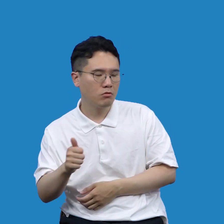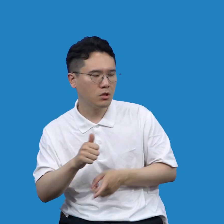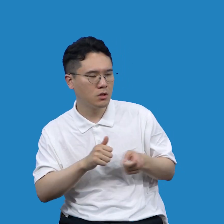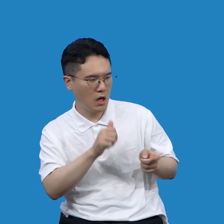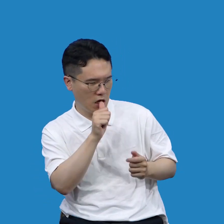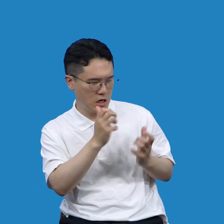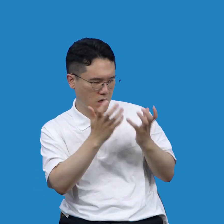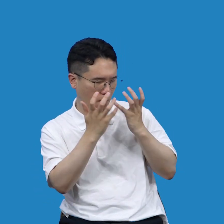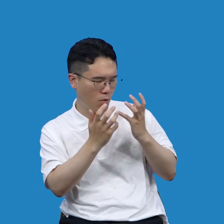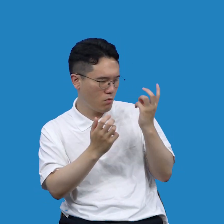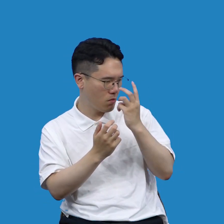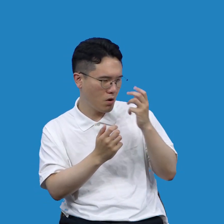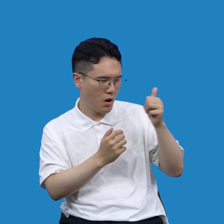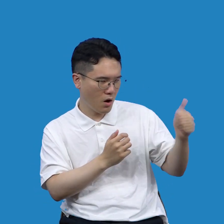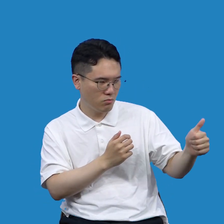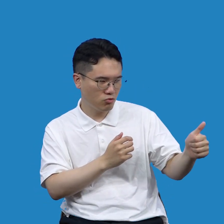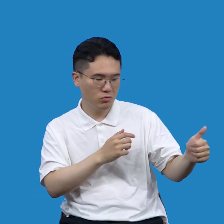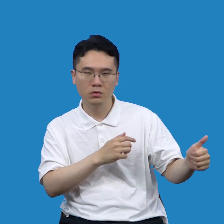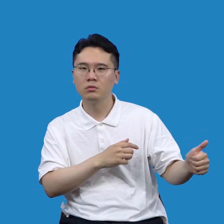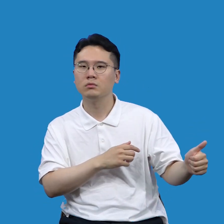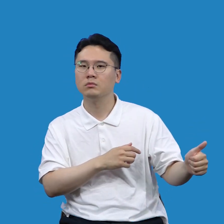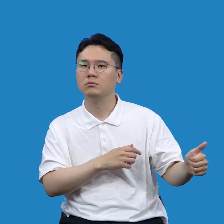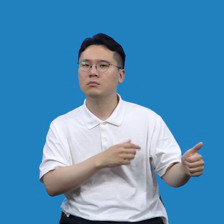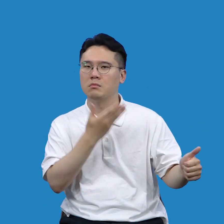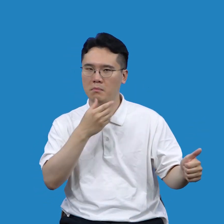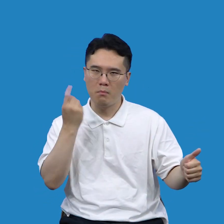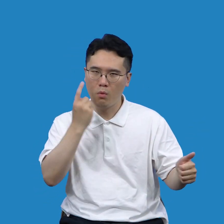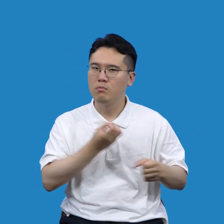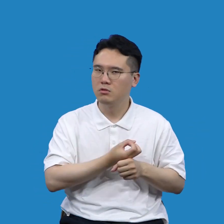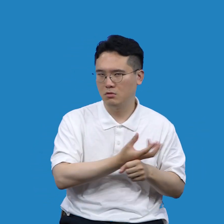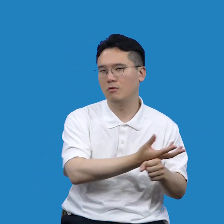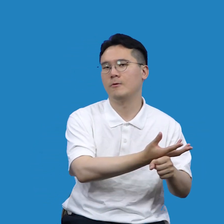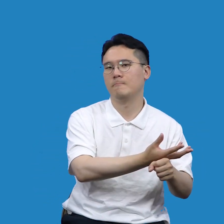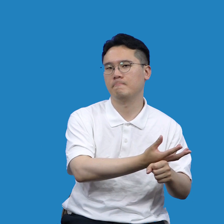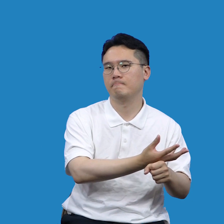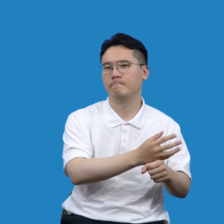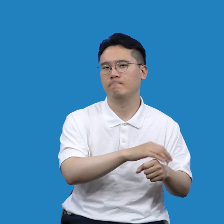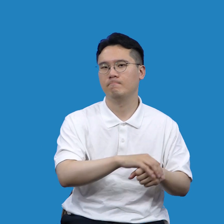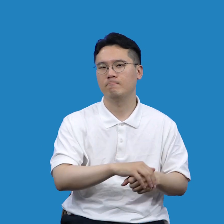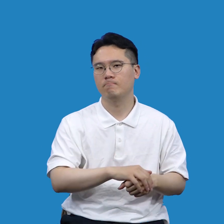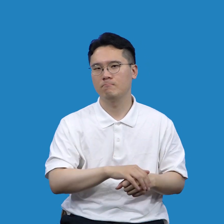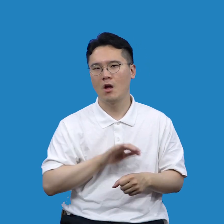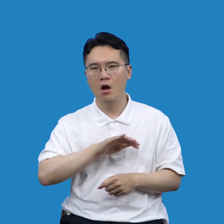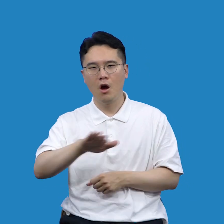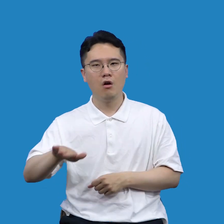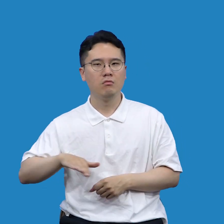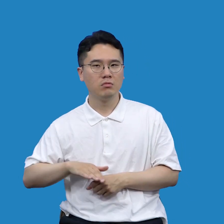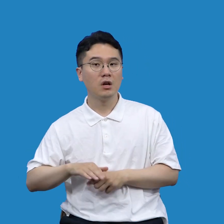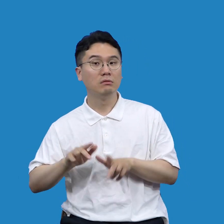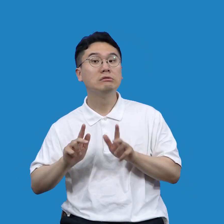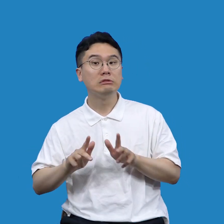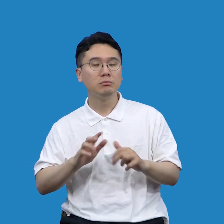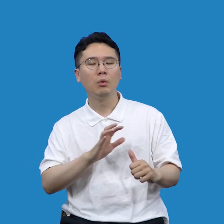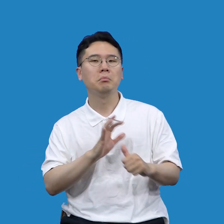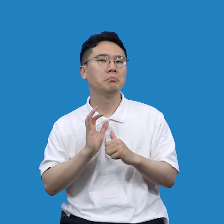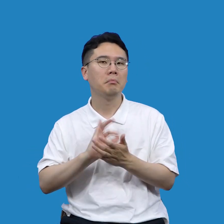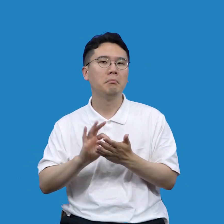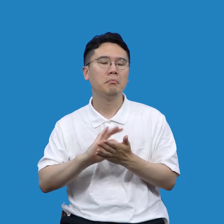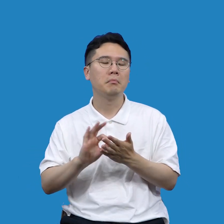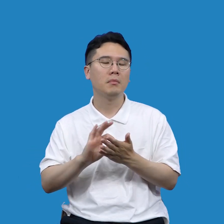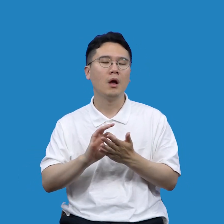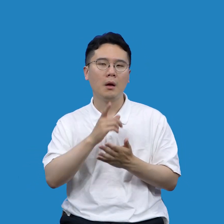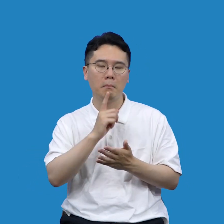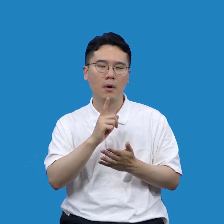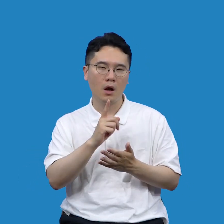간수에게 전했던 복음, 오리지널 가스플, 우리가 지금도 자주 인용하는